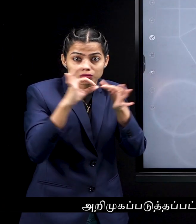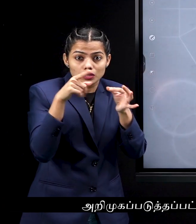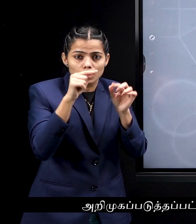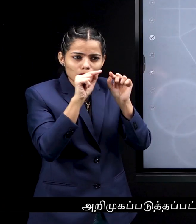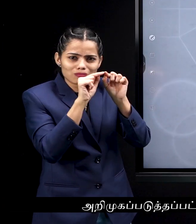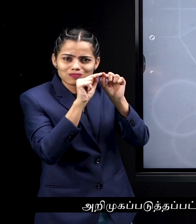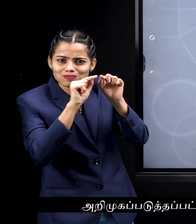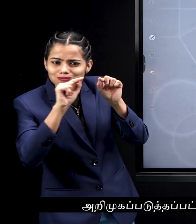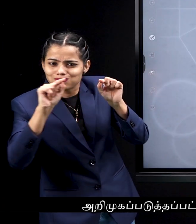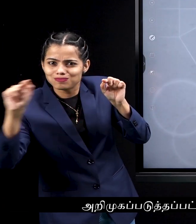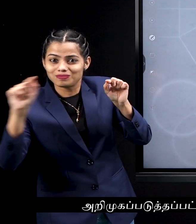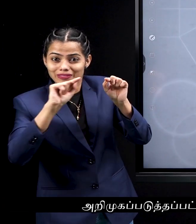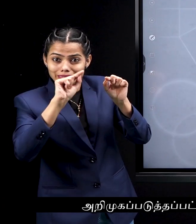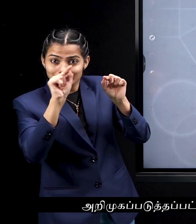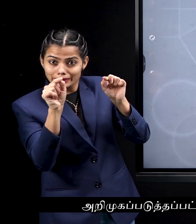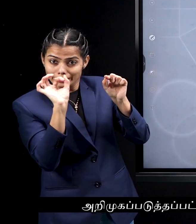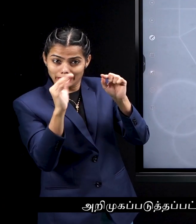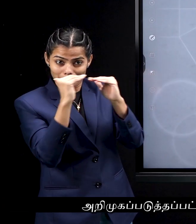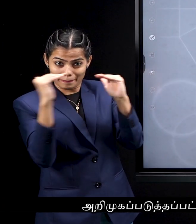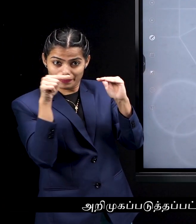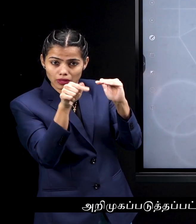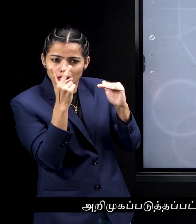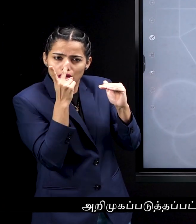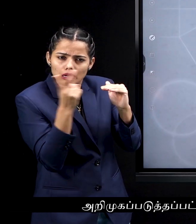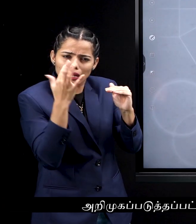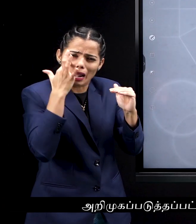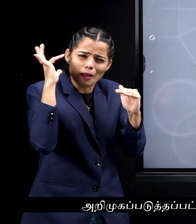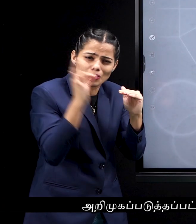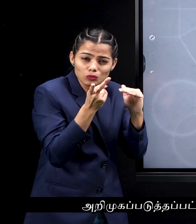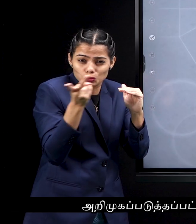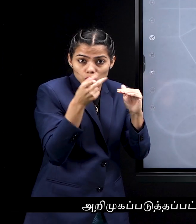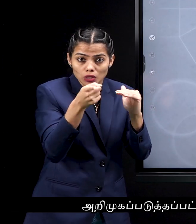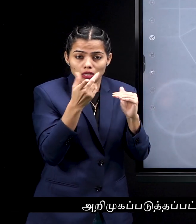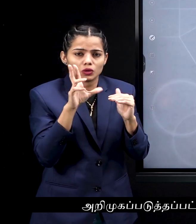அகலம் அல்லது ஆழம் இல்லாத நேரான பொருட்களை குறிக்க அறிமுகப்படுத்தப்பட்டது.